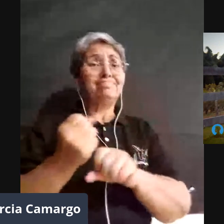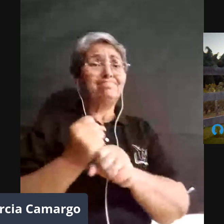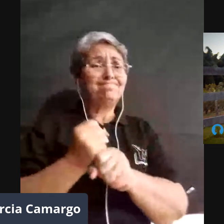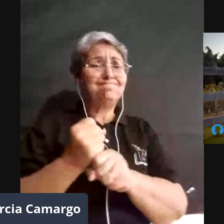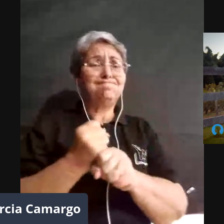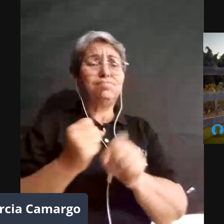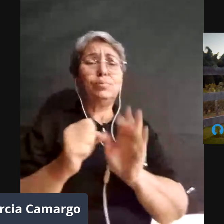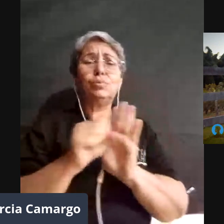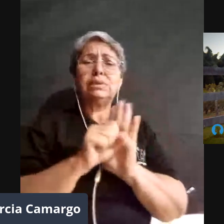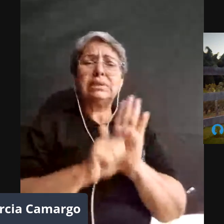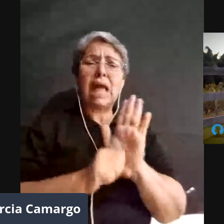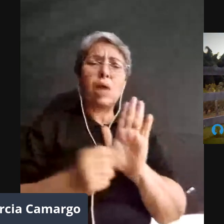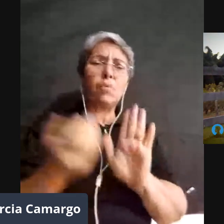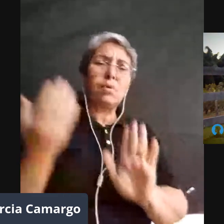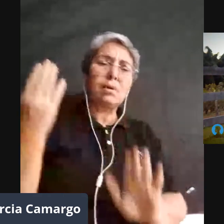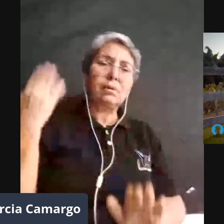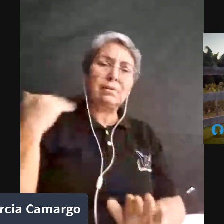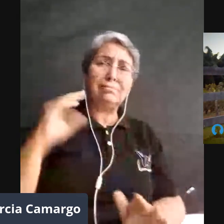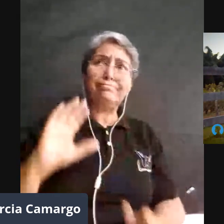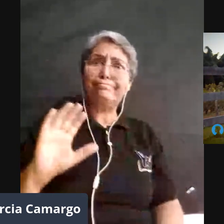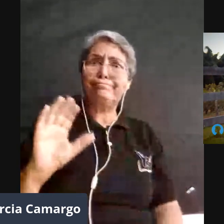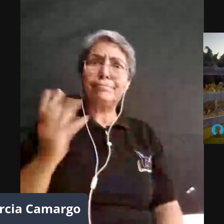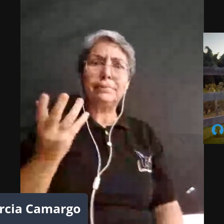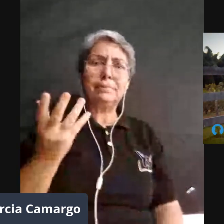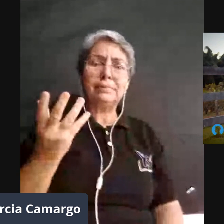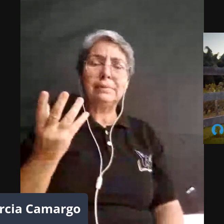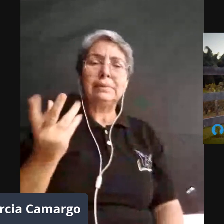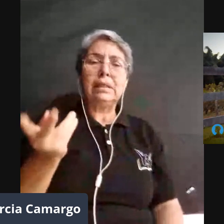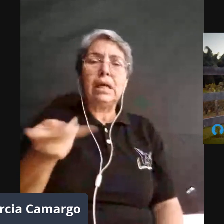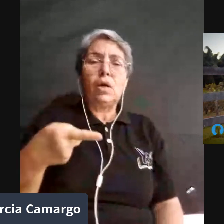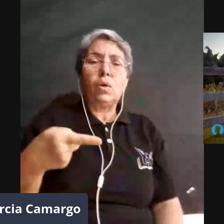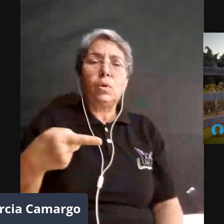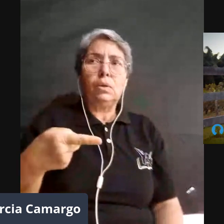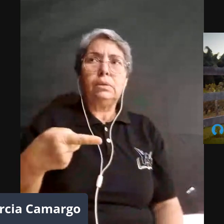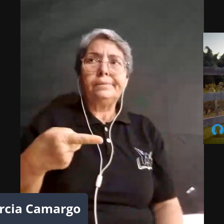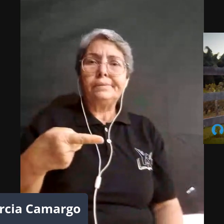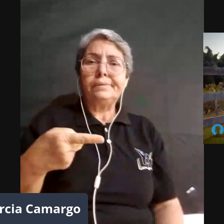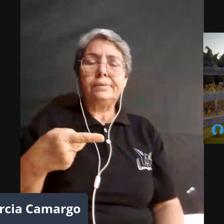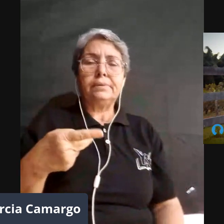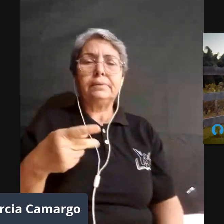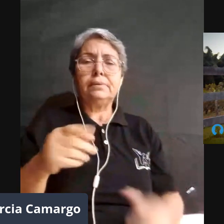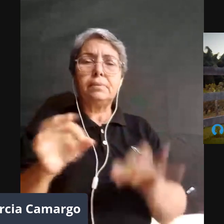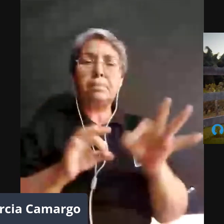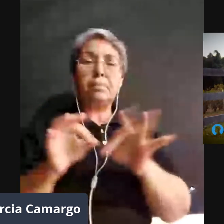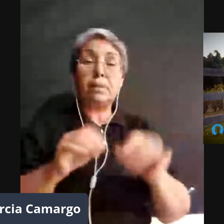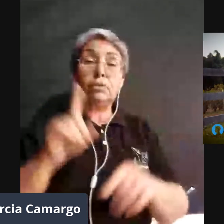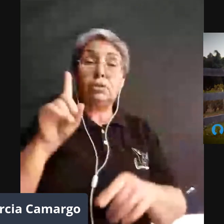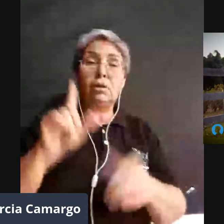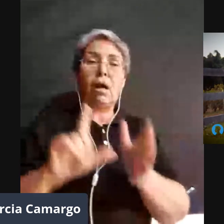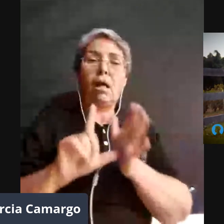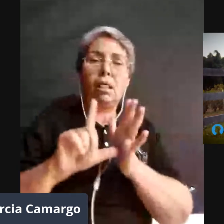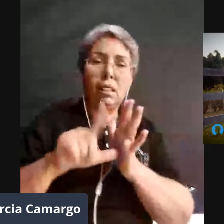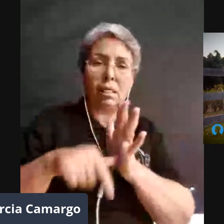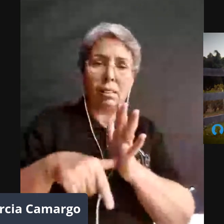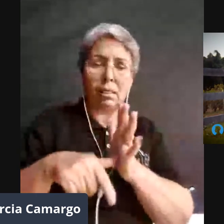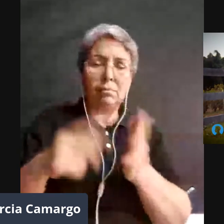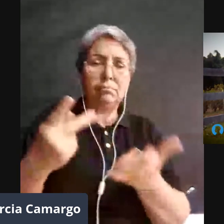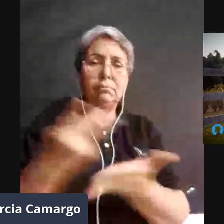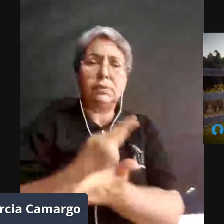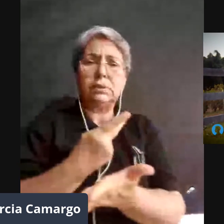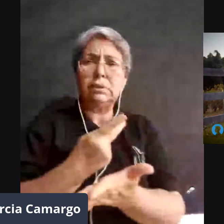O plano do Senhor foi, de certa forma, frustrado e atrasado. O que